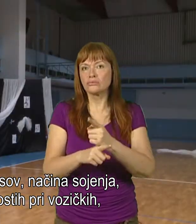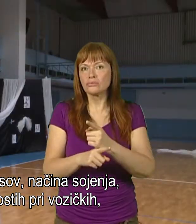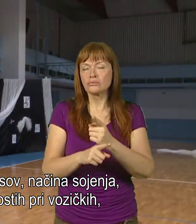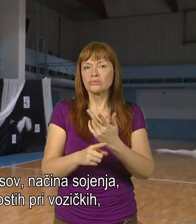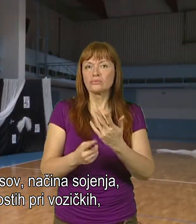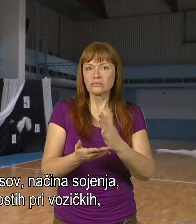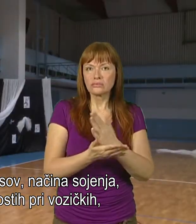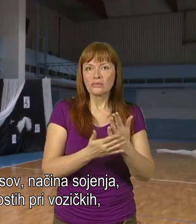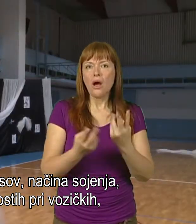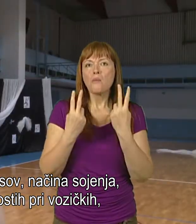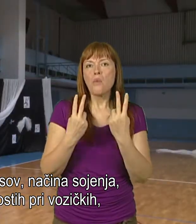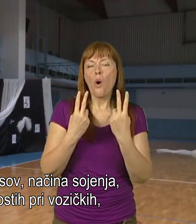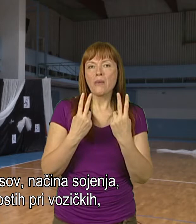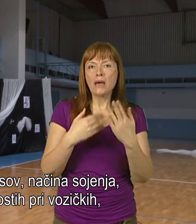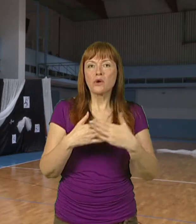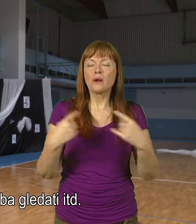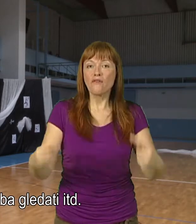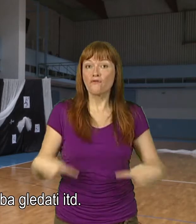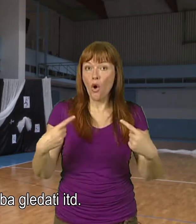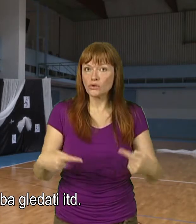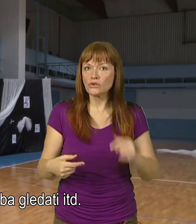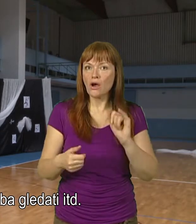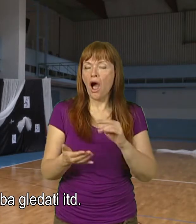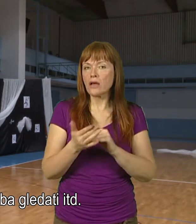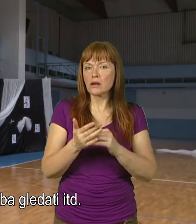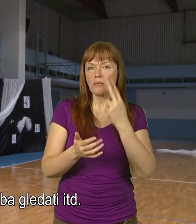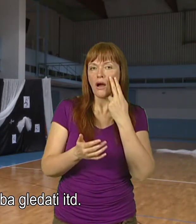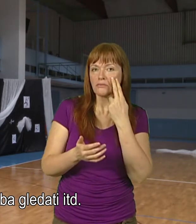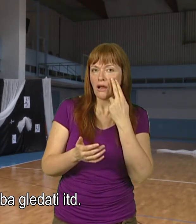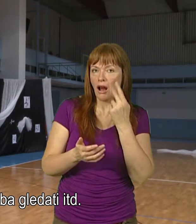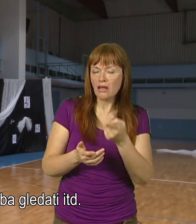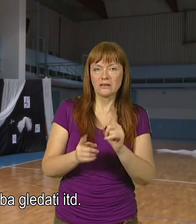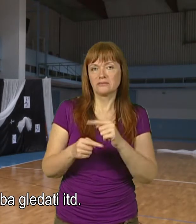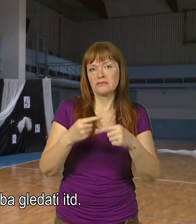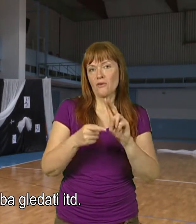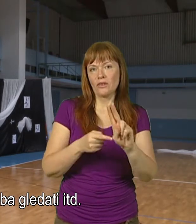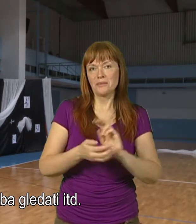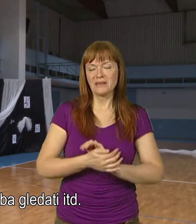tudi pomembnosti pri vozičkih, kaj je treba gledati in tako dalje.